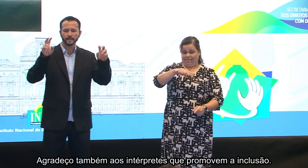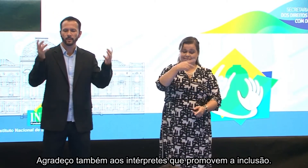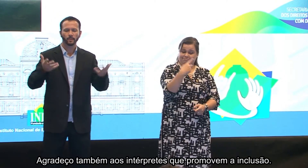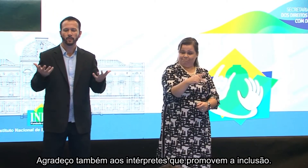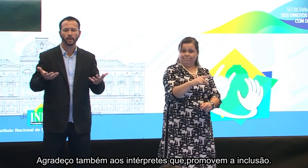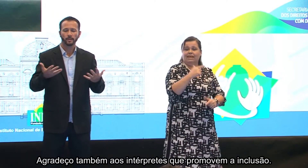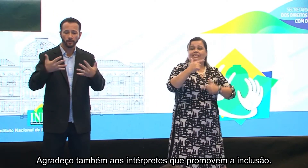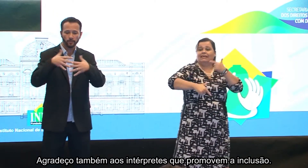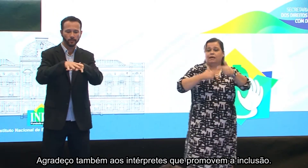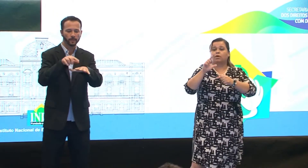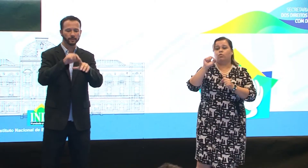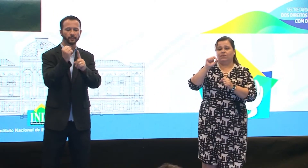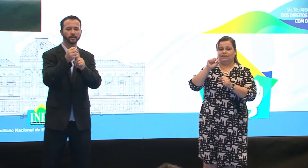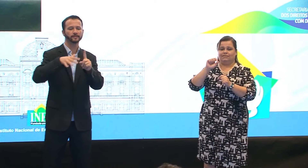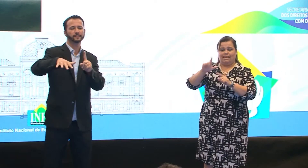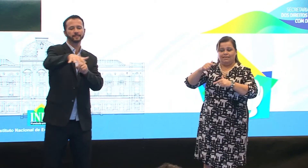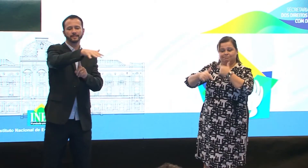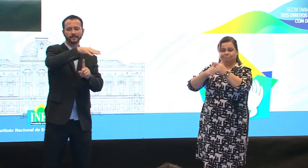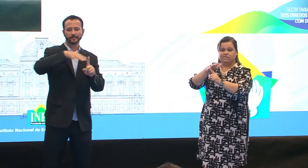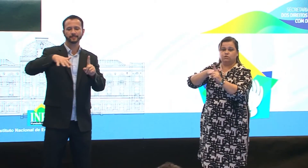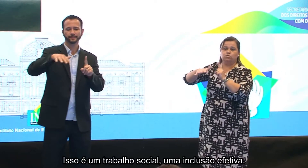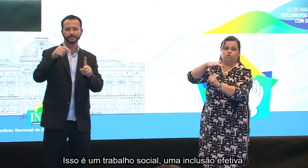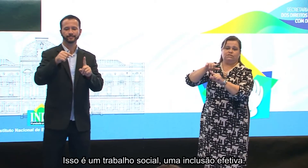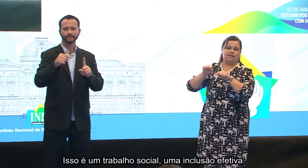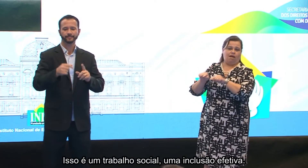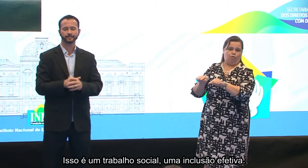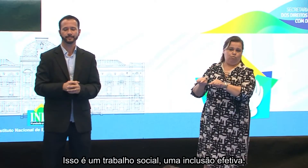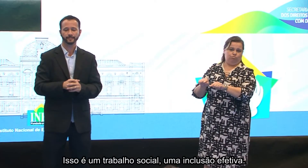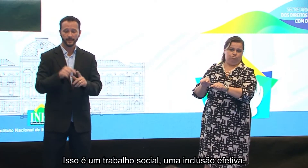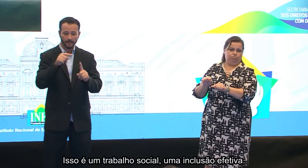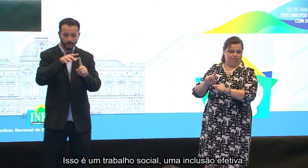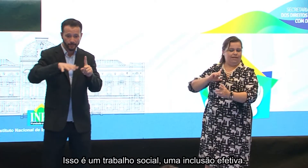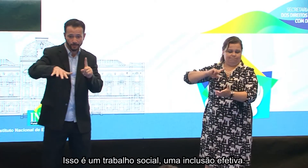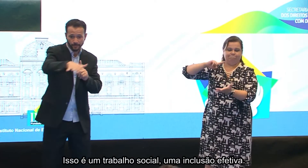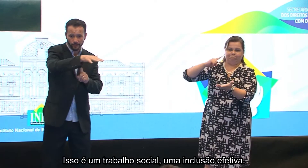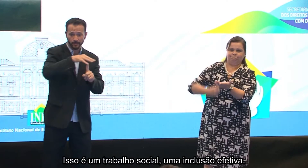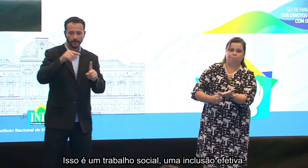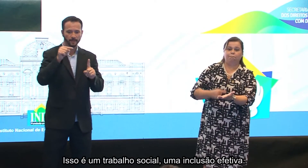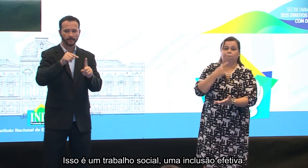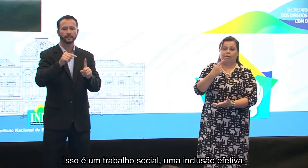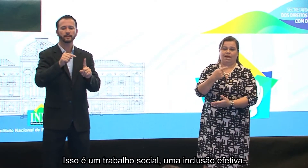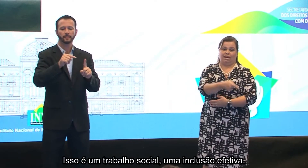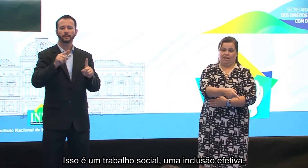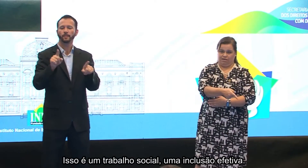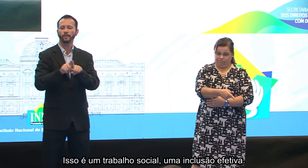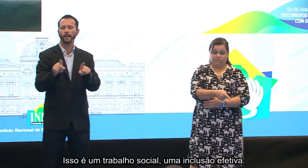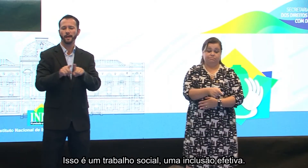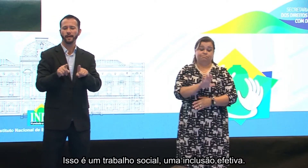promovem a inclusão. Então, isso é um trabalho social, isso é uma inclusão efetiva.